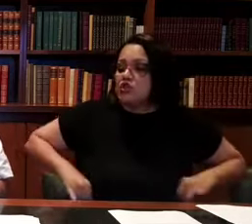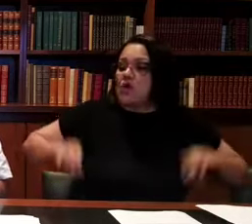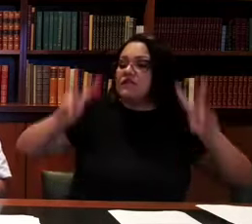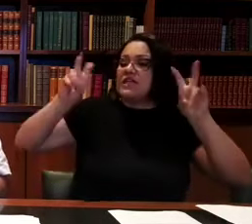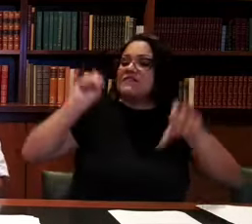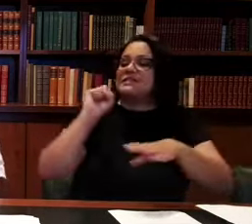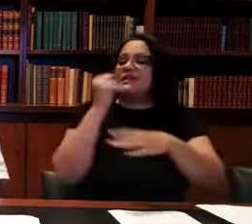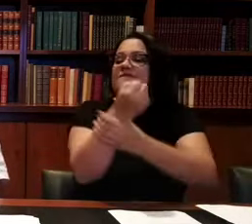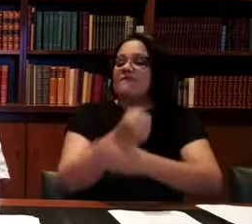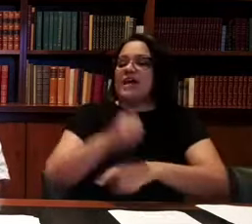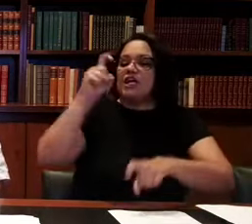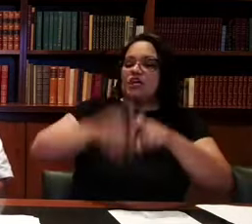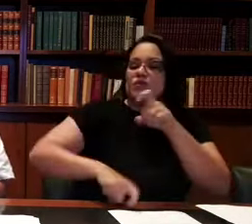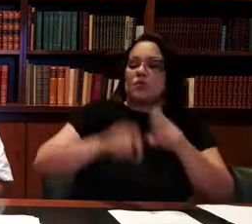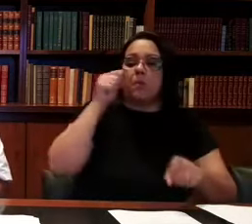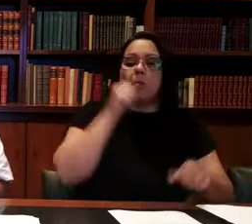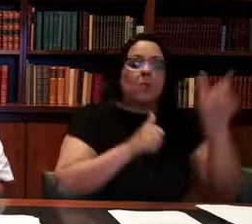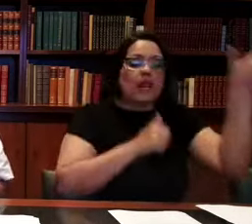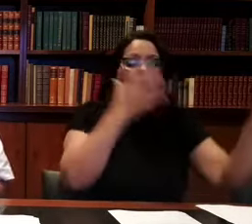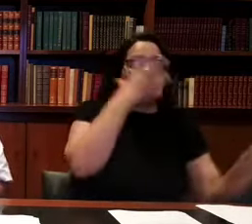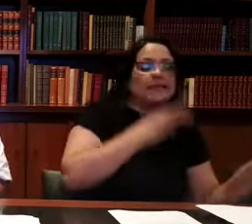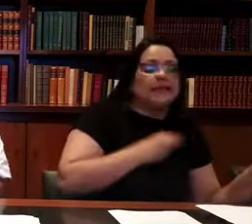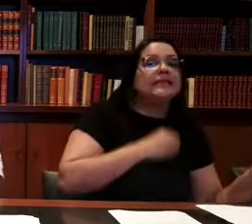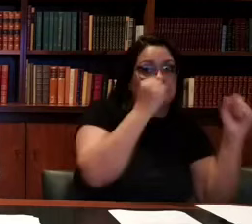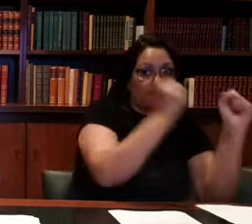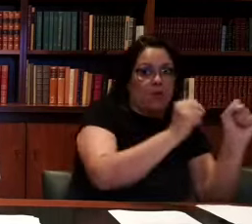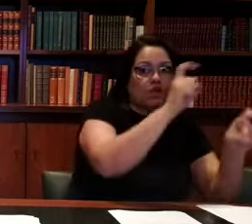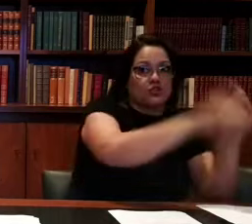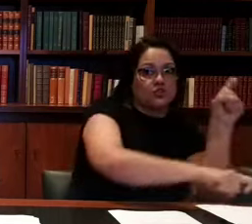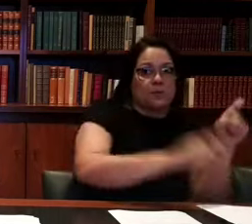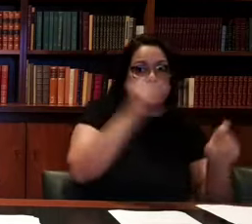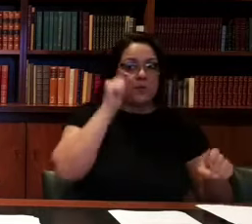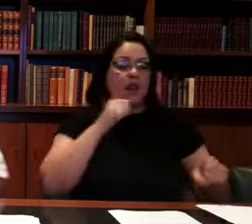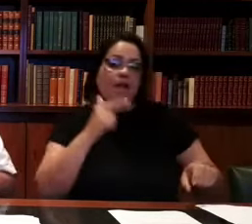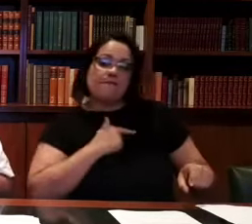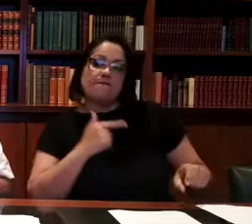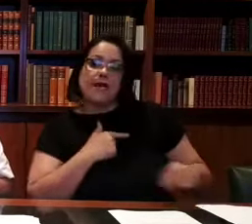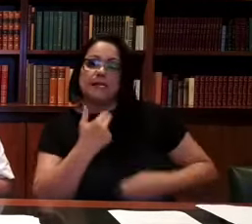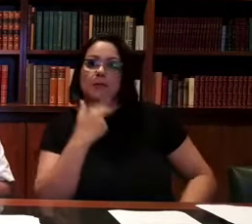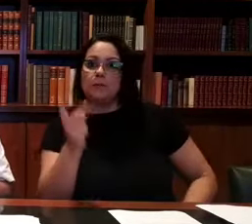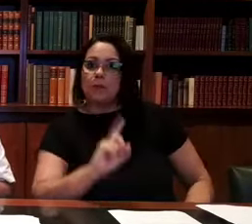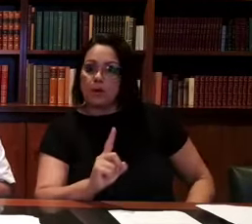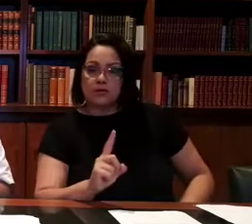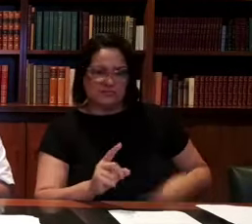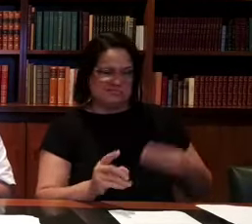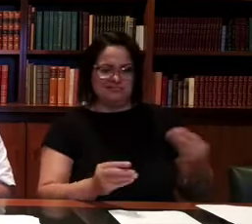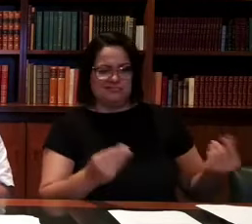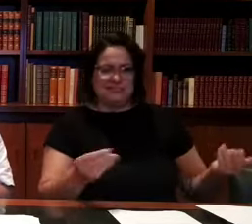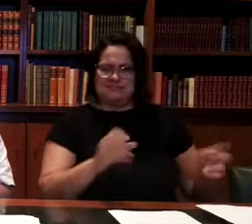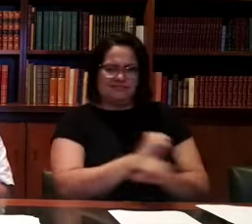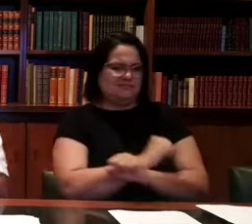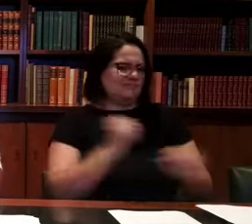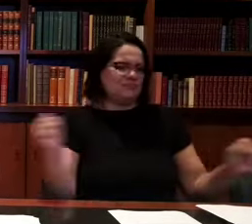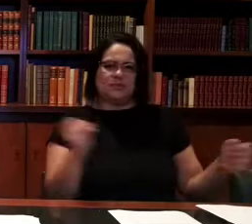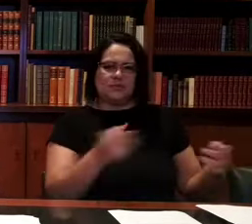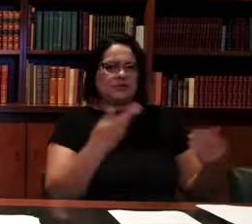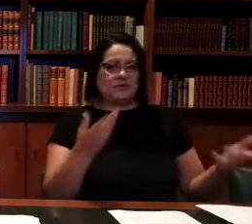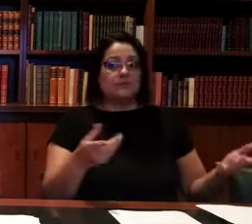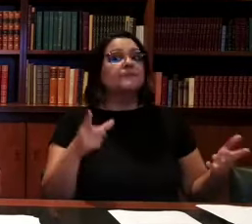to pro defende o suco de mulher bonita não mulher feia não é inacreditável o que acontece Aí